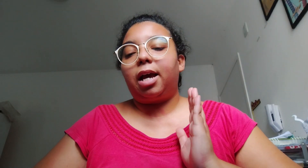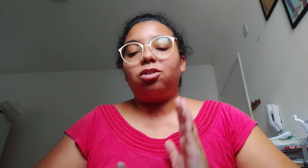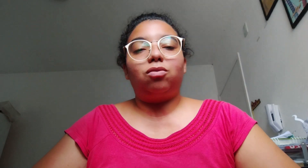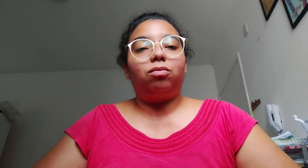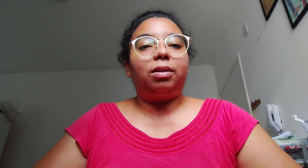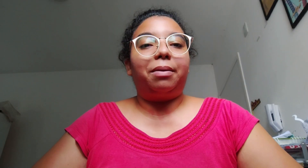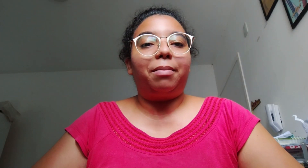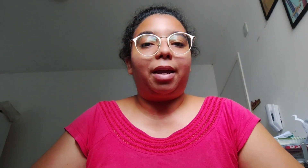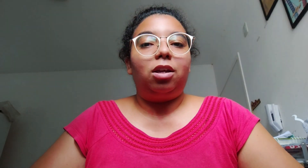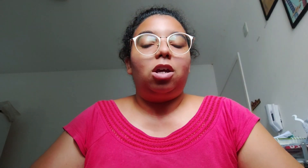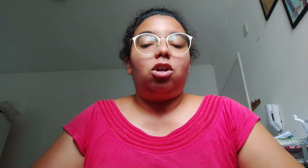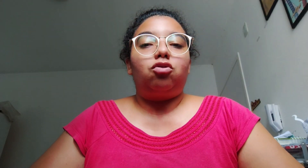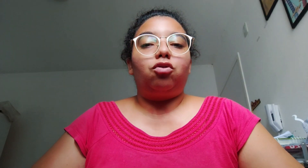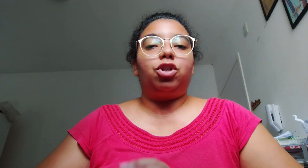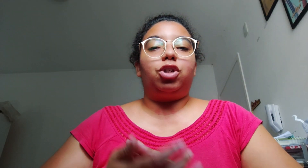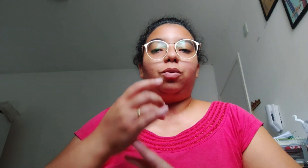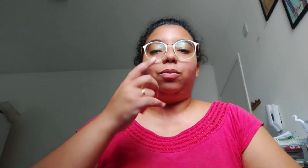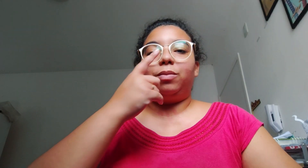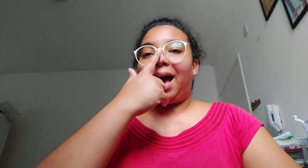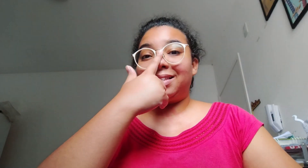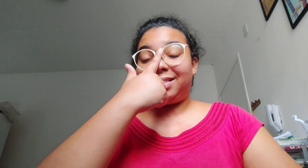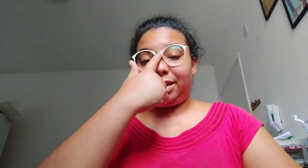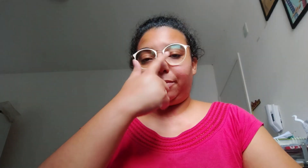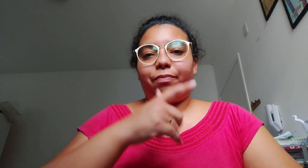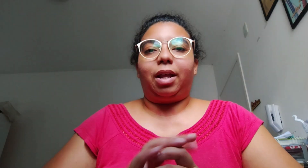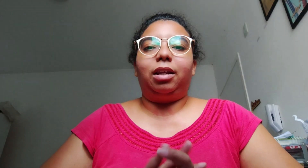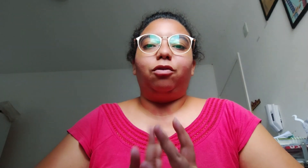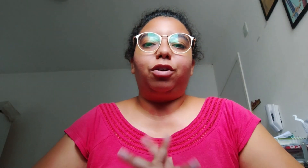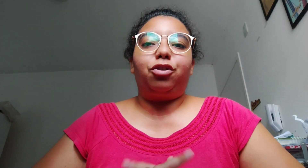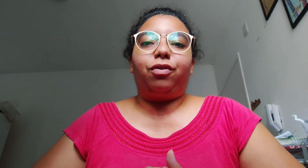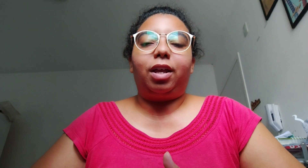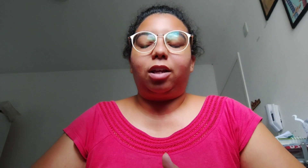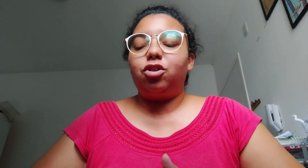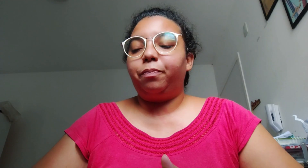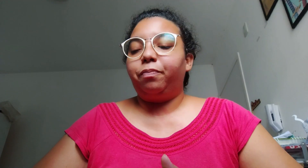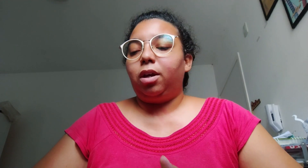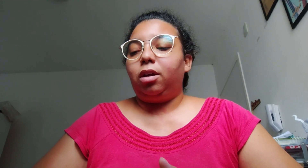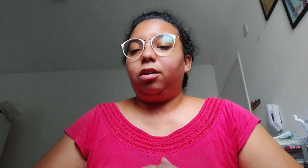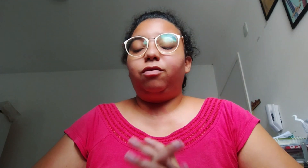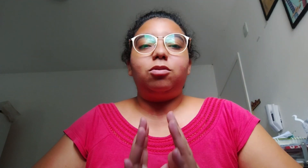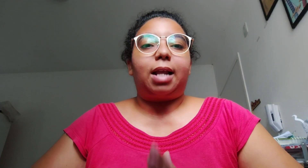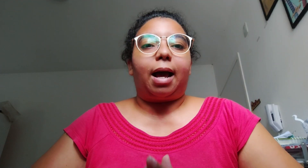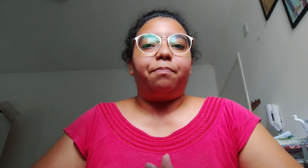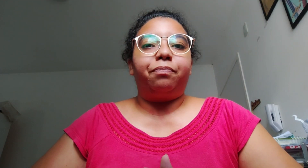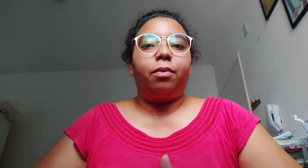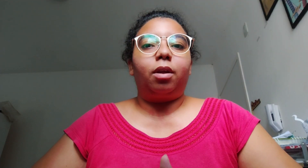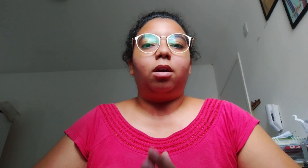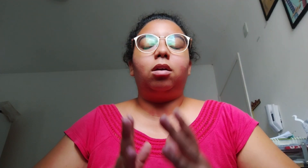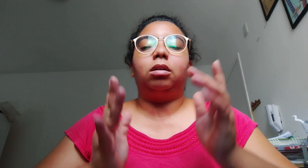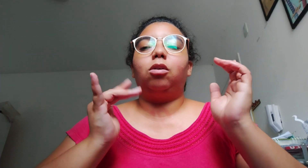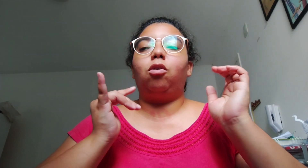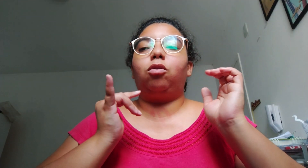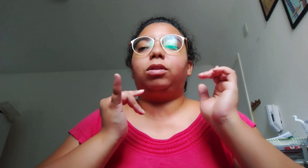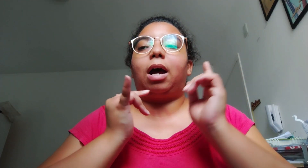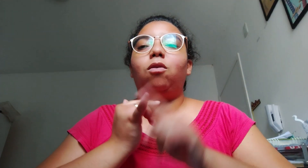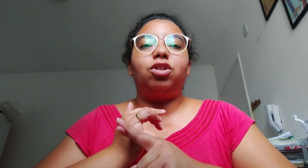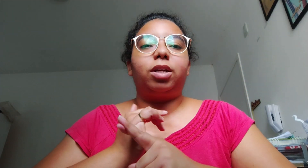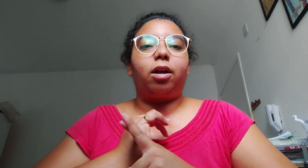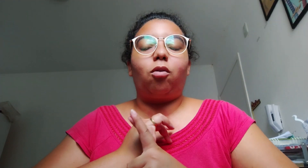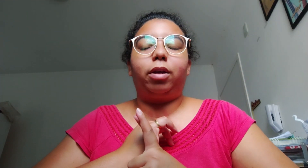assunto também surgiu assim, né, não foi diferente. Então vamos lá. Da onde que